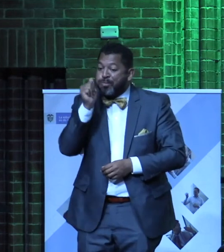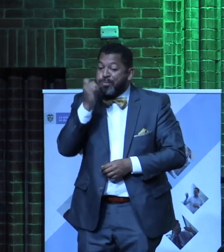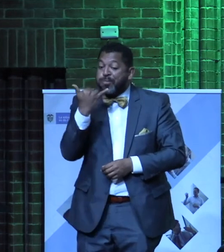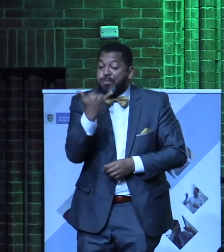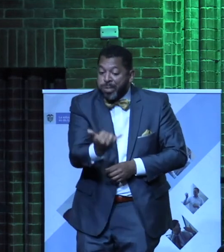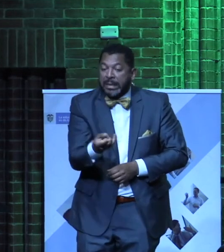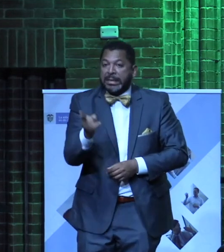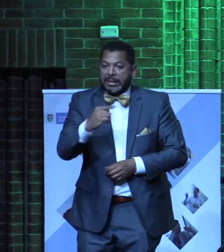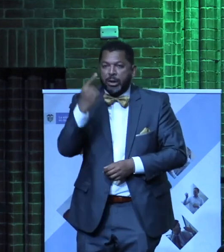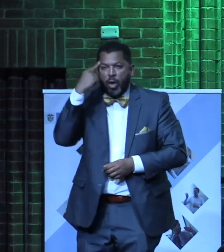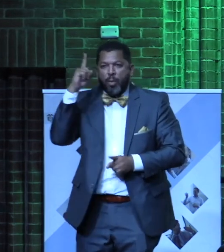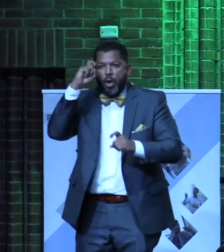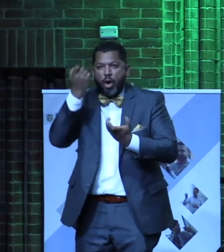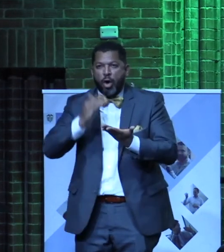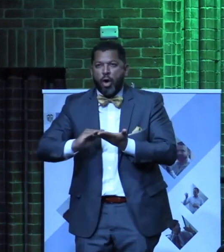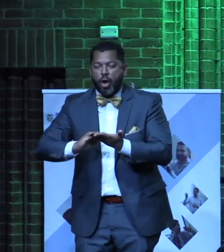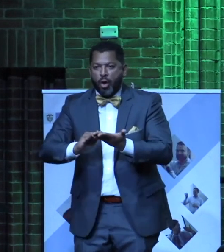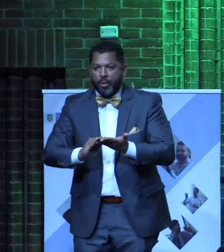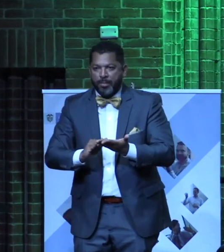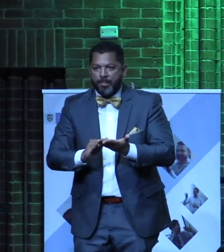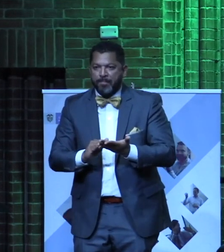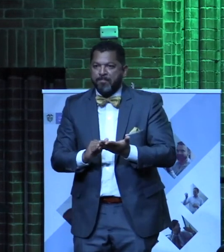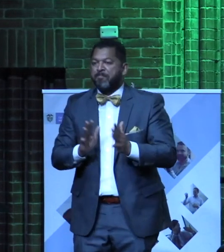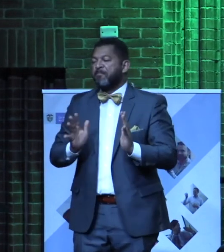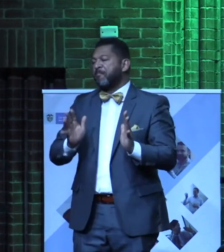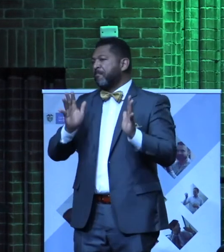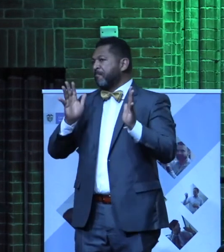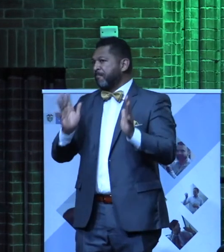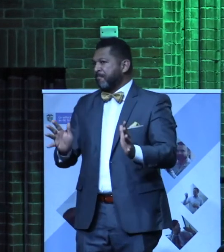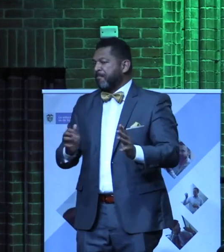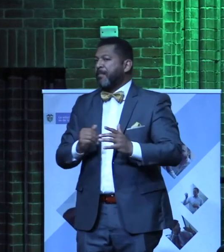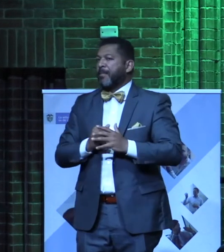comunitaria. En ese orden de ideas,